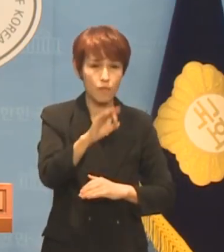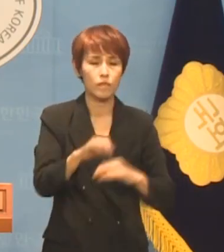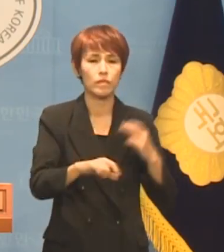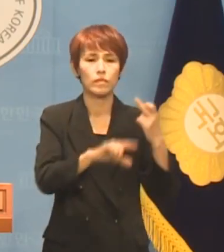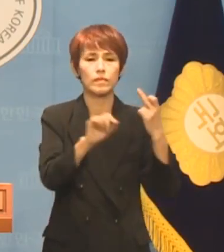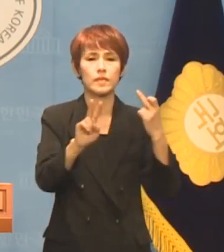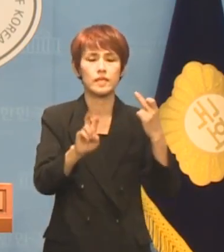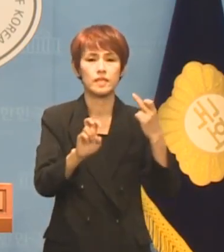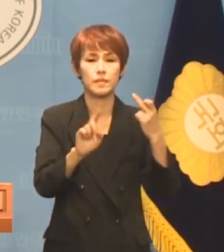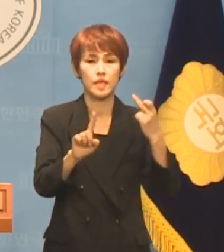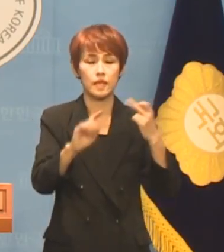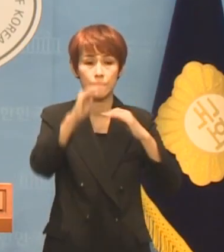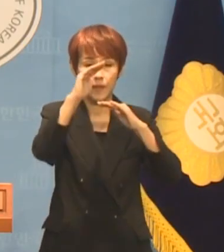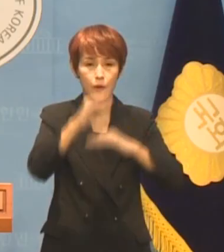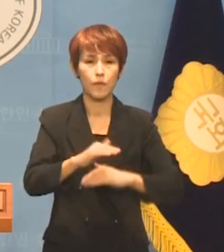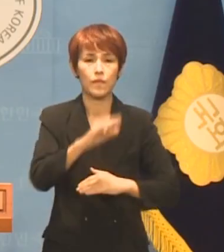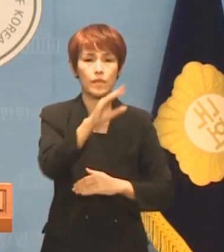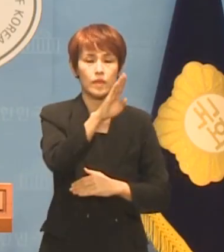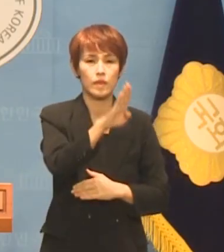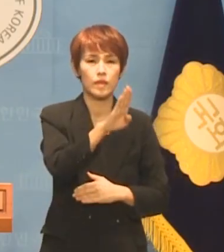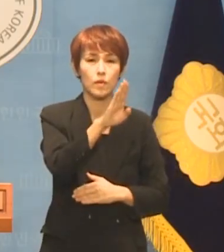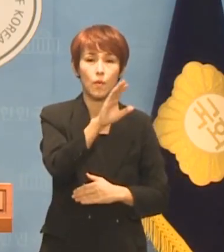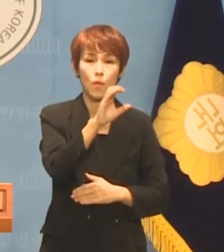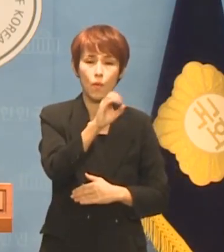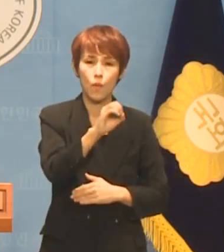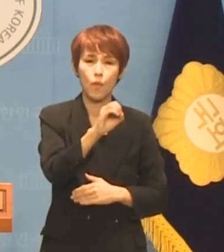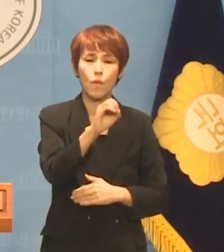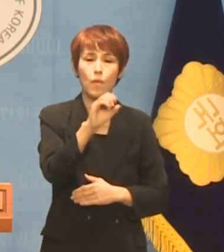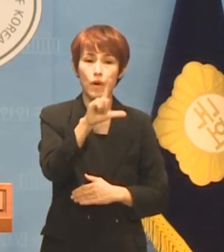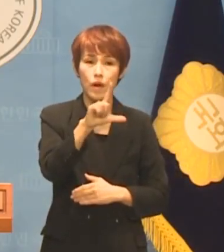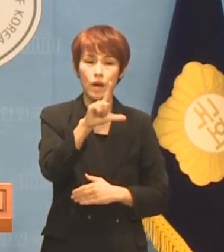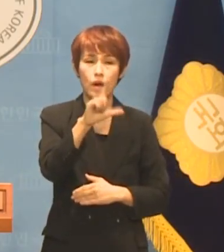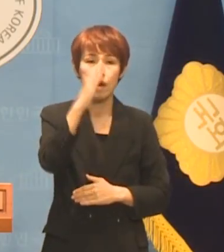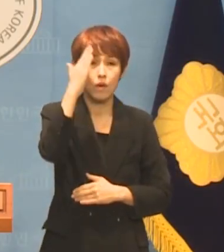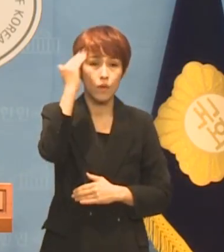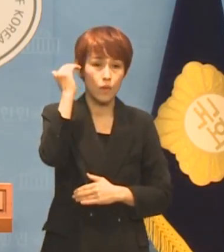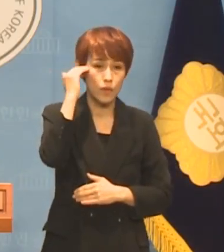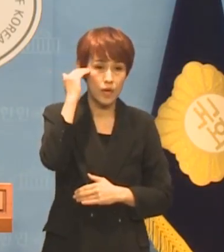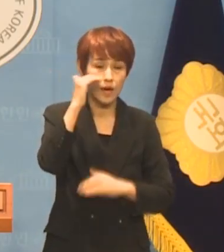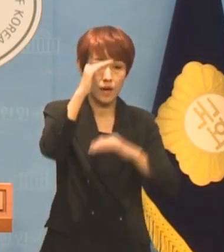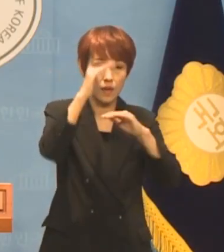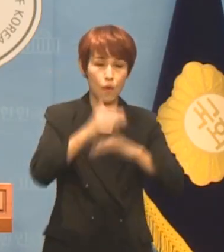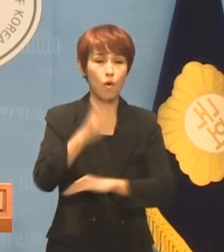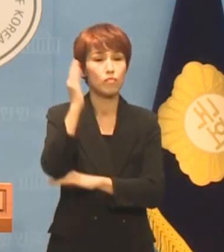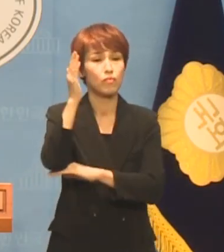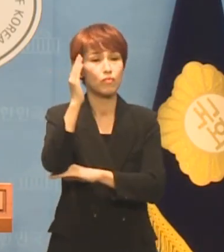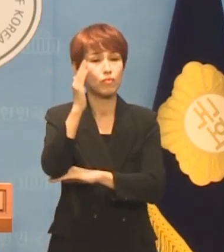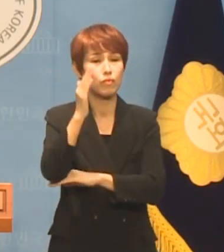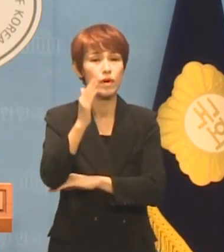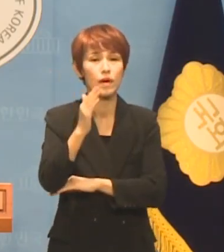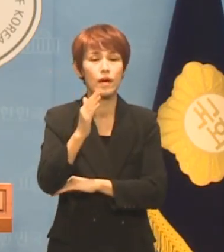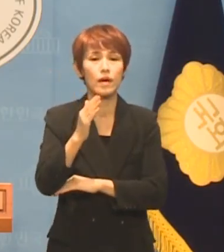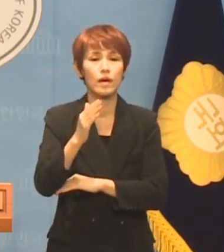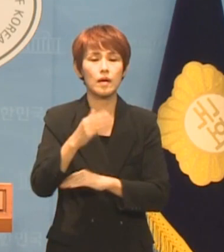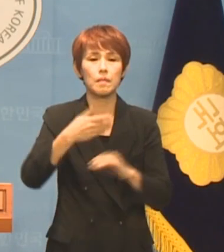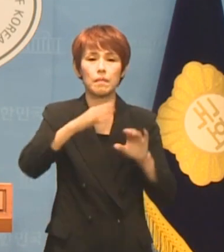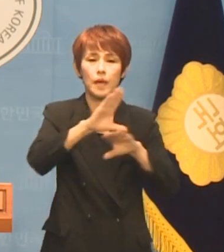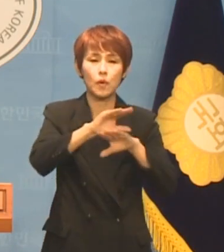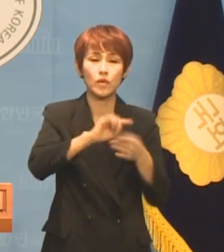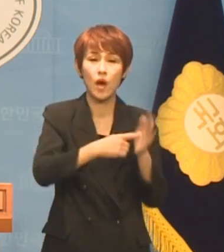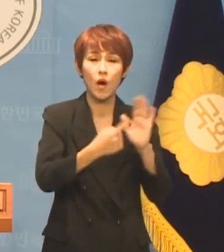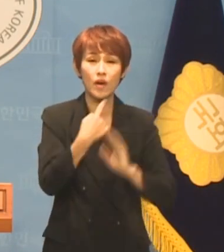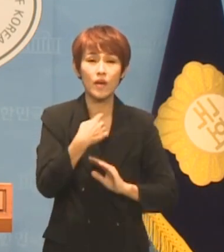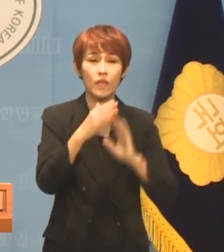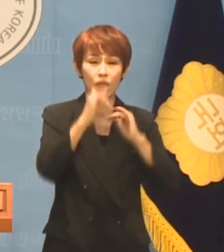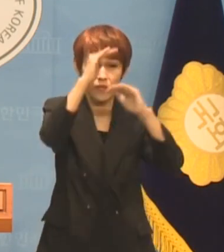21일에 업로드된 VOA 코리아의 한 토크쇼에 나온 패널들의 발언입니다. 국민의힘은 롤리스 전